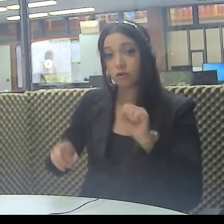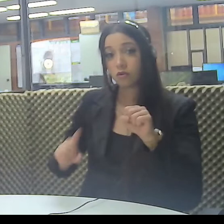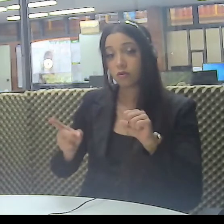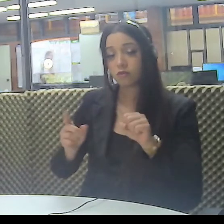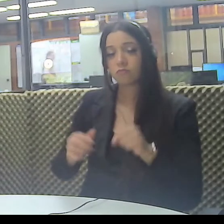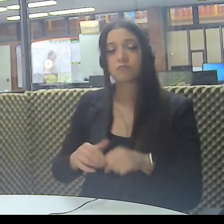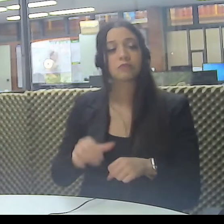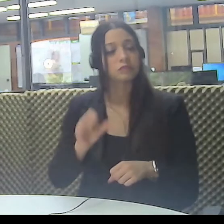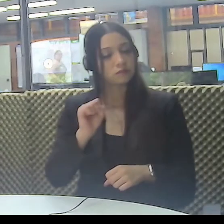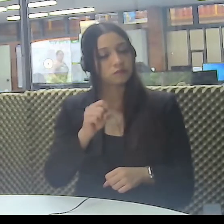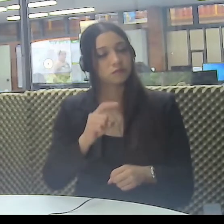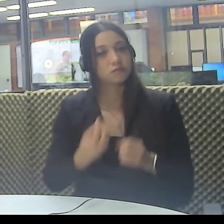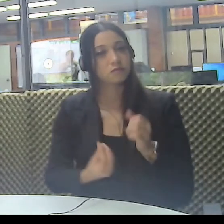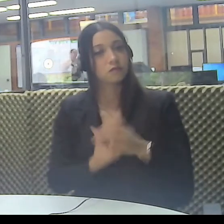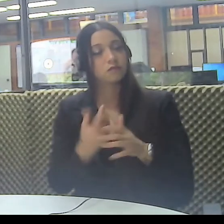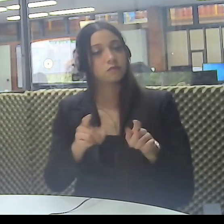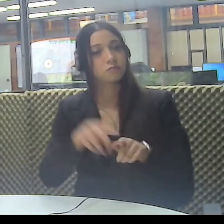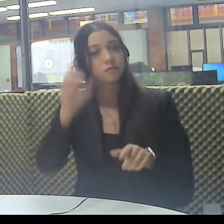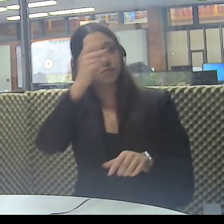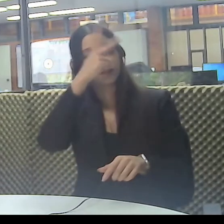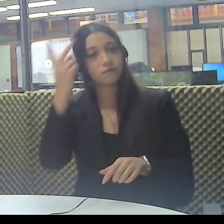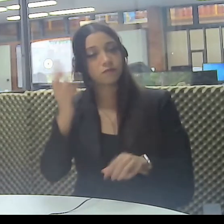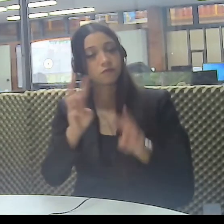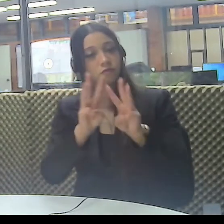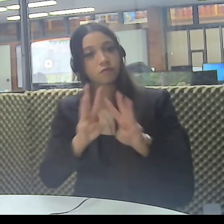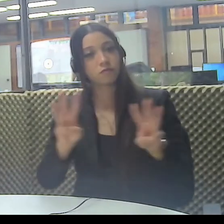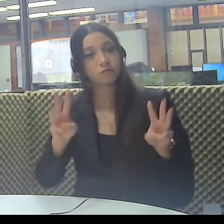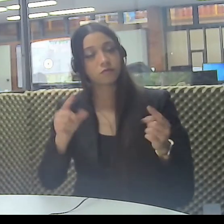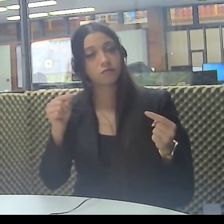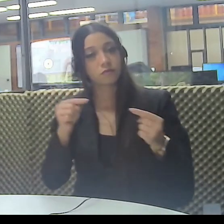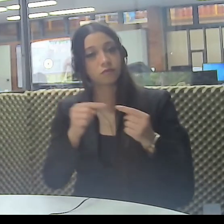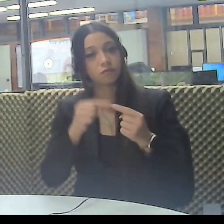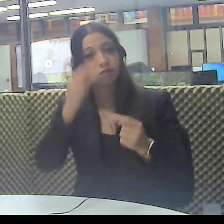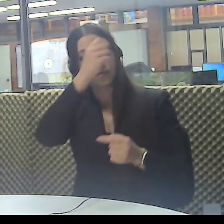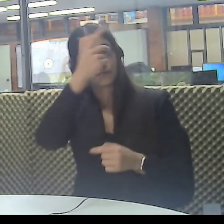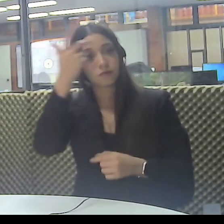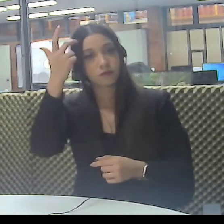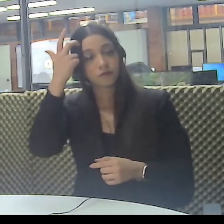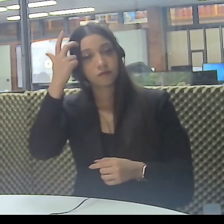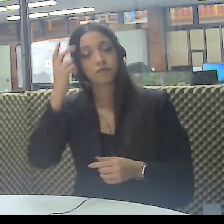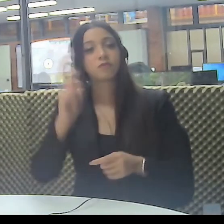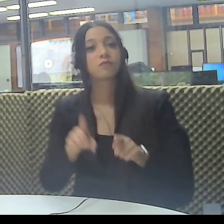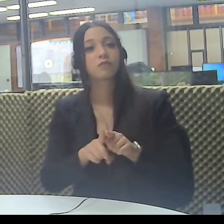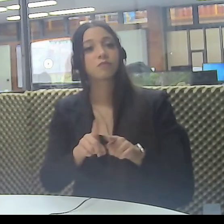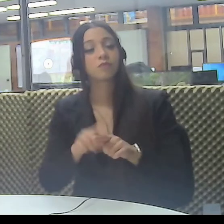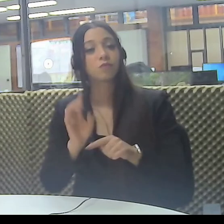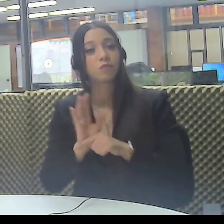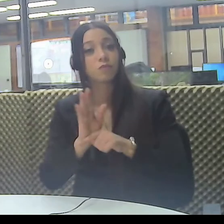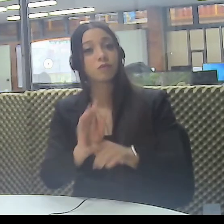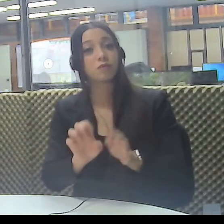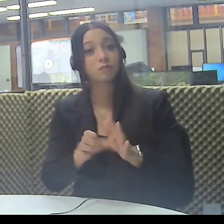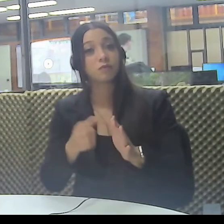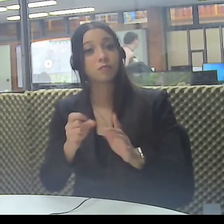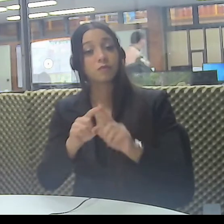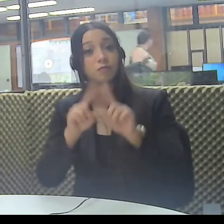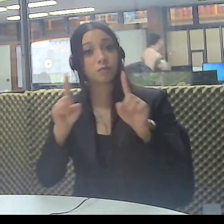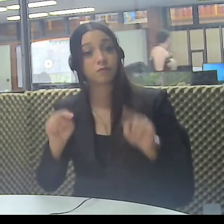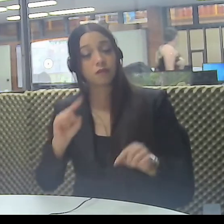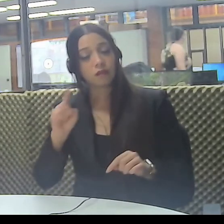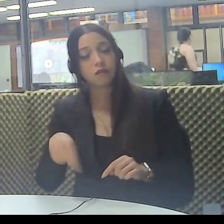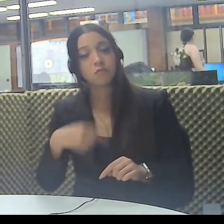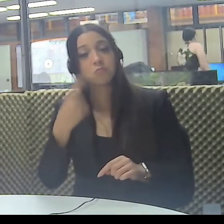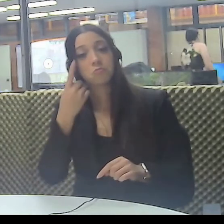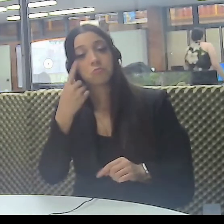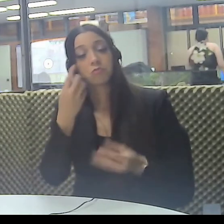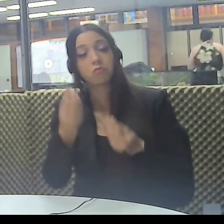Isso, nós já estamos criando, prefeito, um link direto com a prefeitura, basta nos acionar, nós vamos cuidar primeiro do servidor, depois a